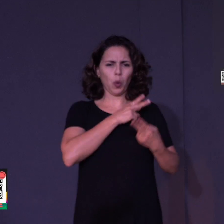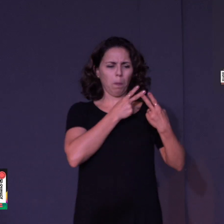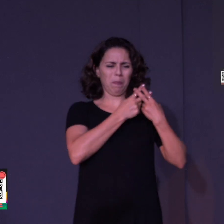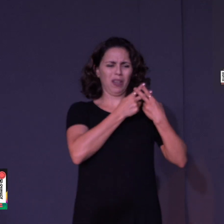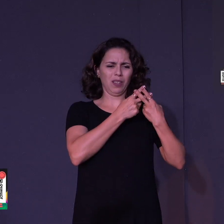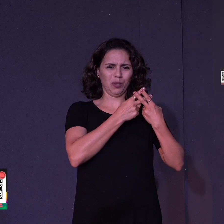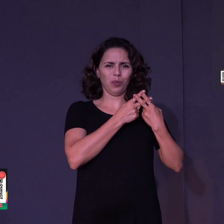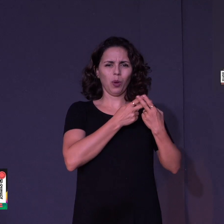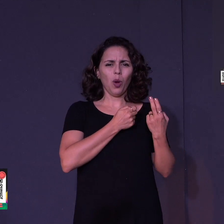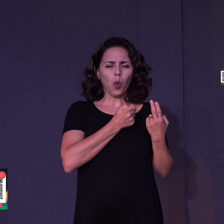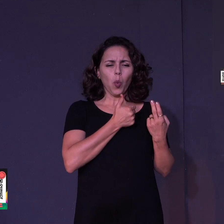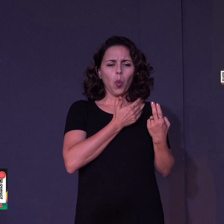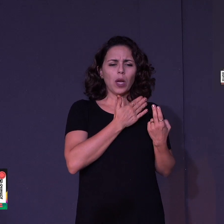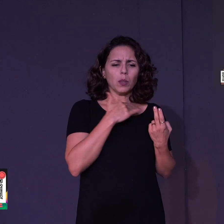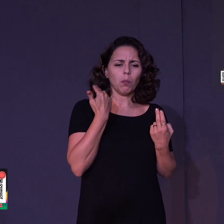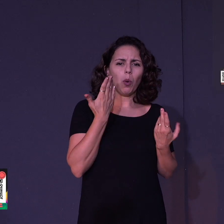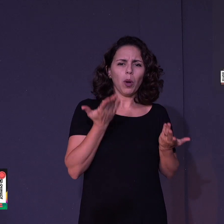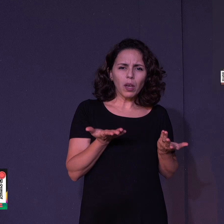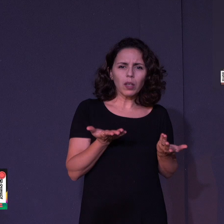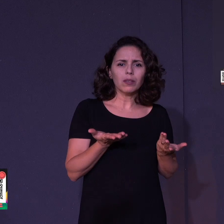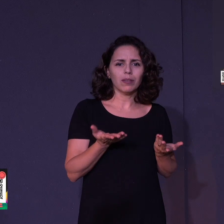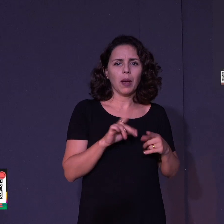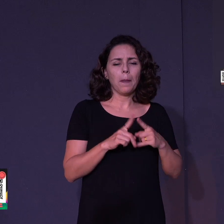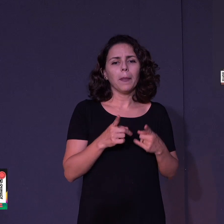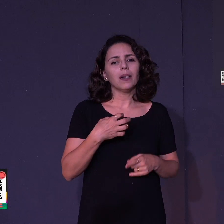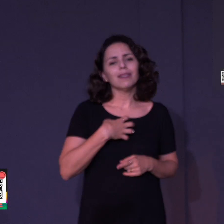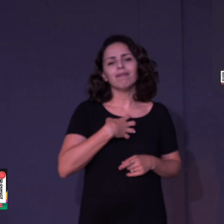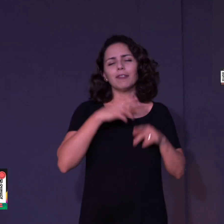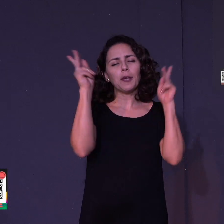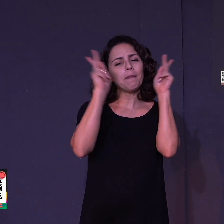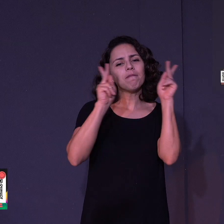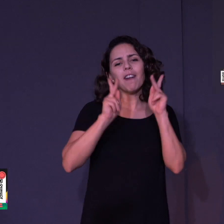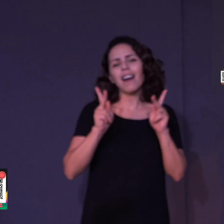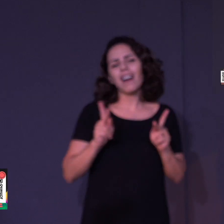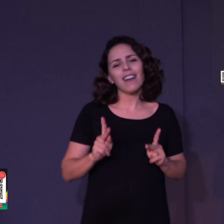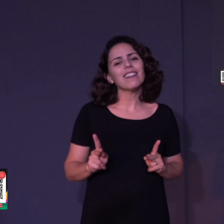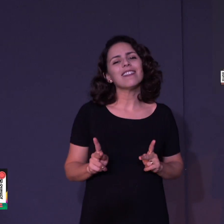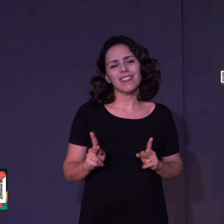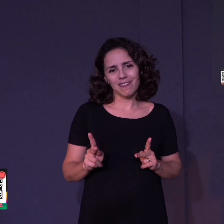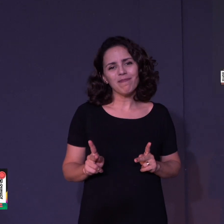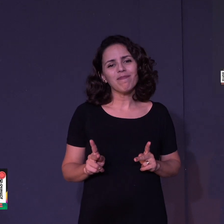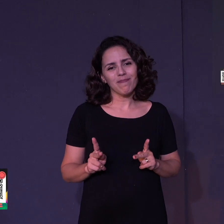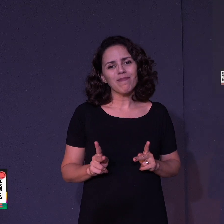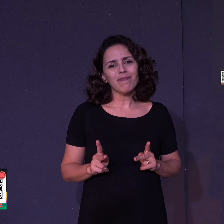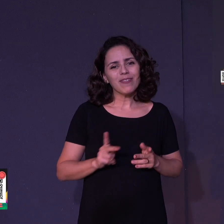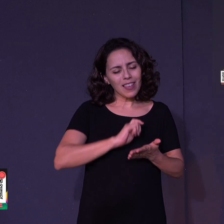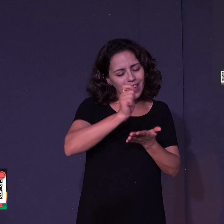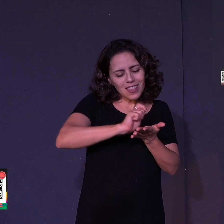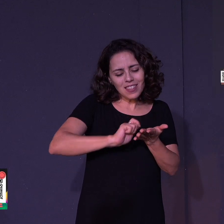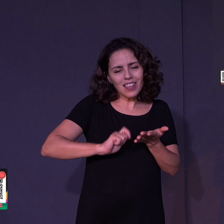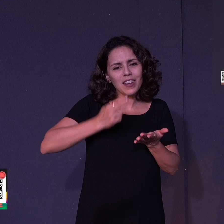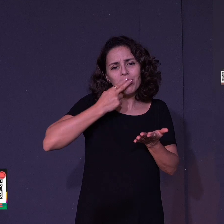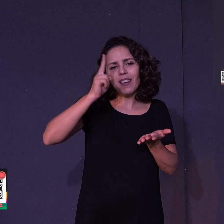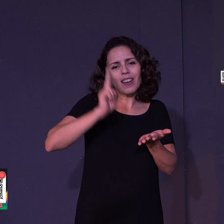nem de longe estavam passando pela situação tão difícil quanto Paulo, mas que ainda assim precisavam ser assistidos? Nas diversas cartas